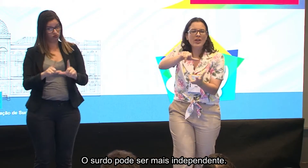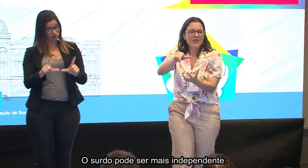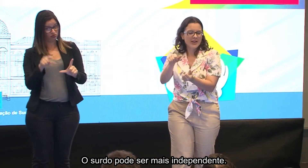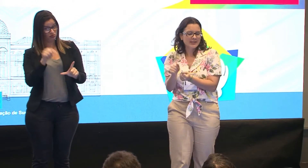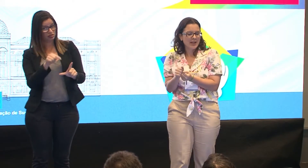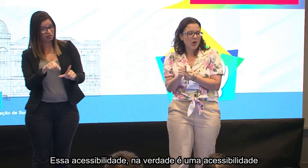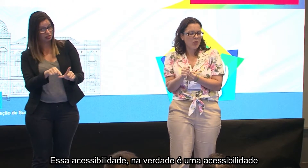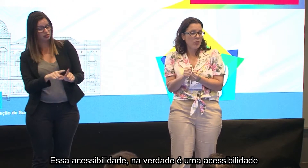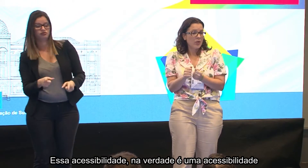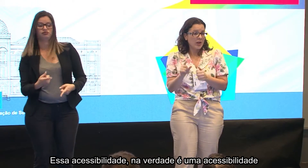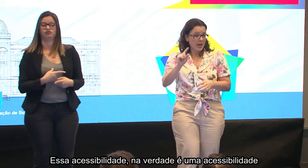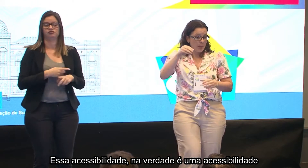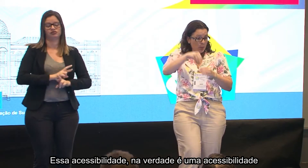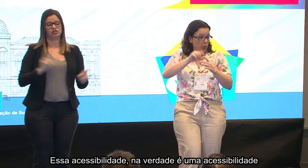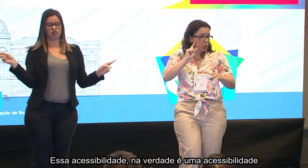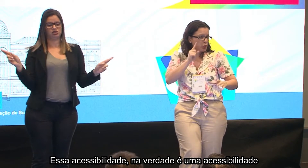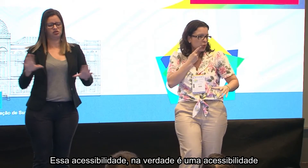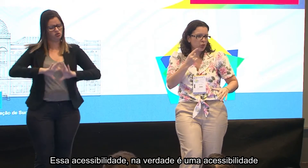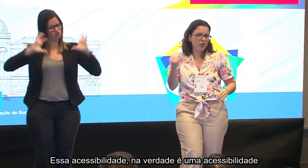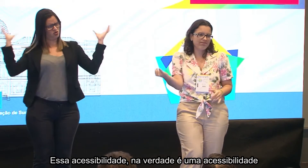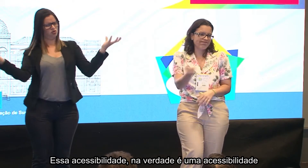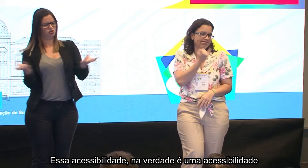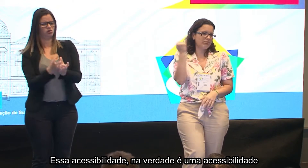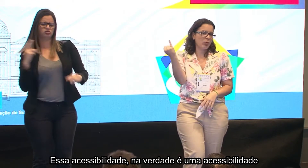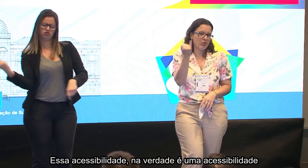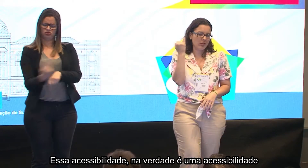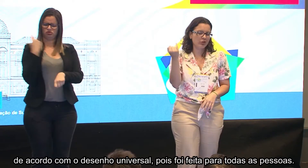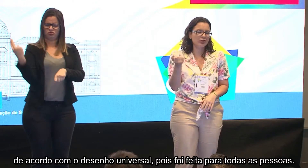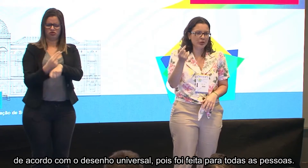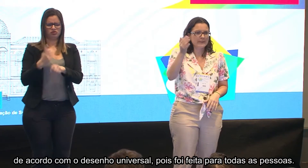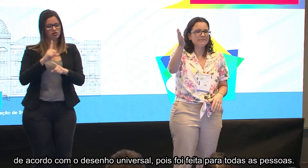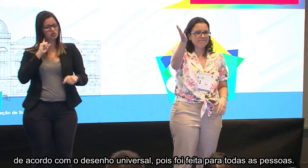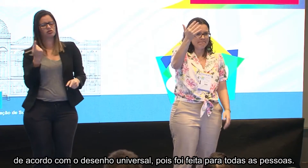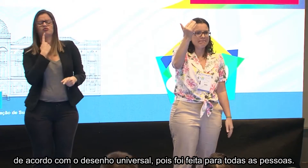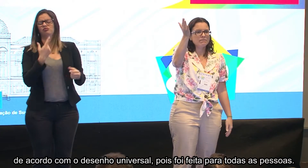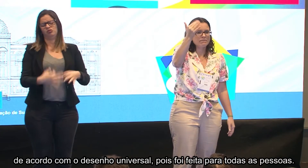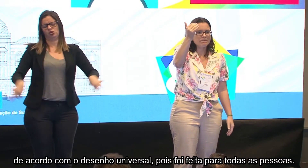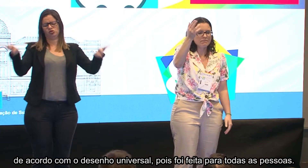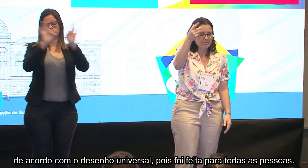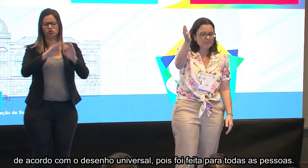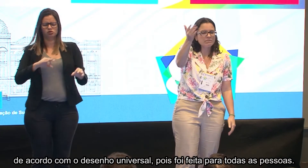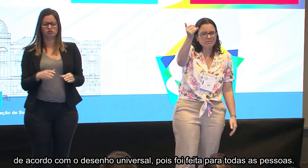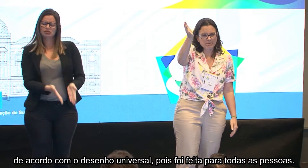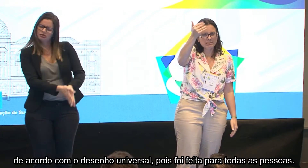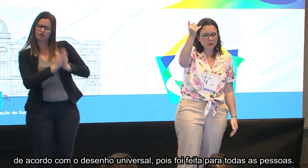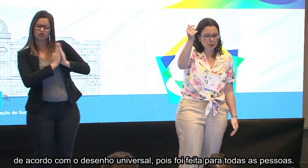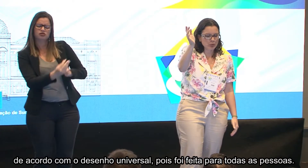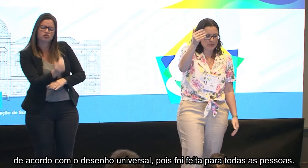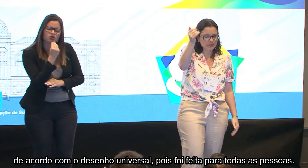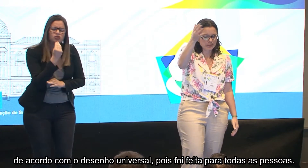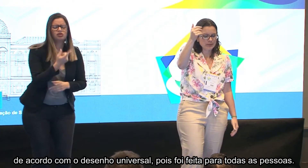independente. Então, essa acessibilidade, na verdade, é uma acessibilidade de acordo com o desenho universal, pois foi feita para todas as